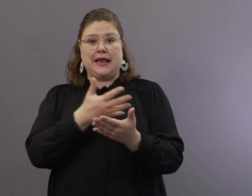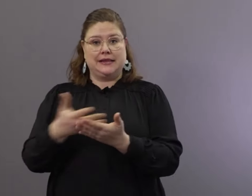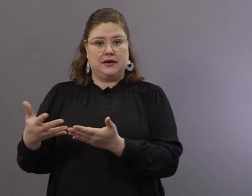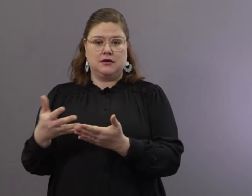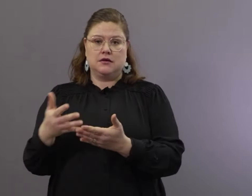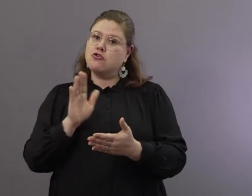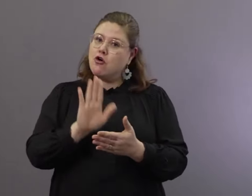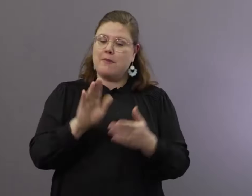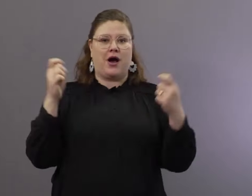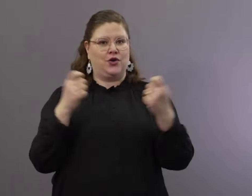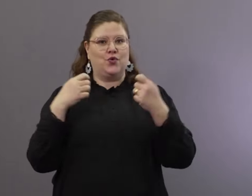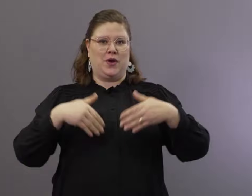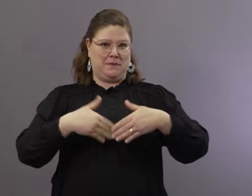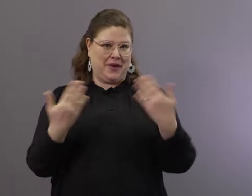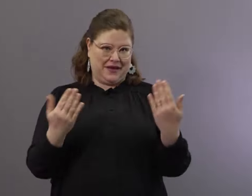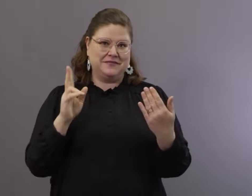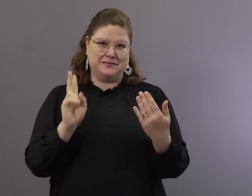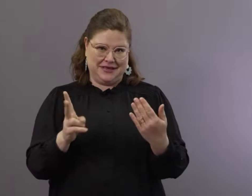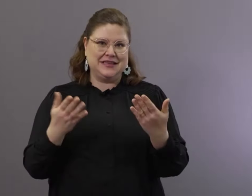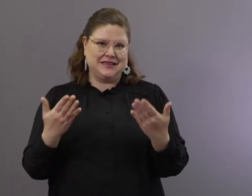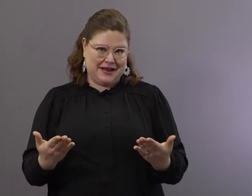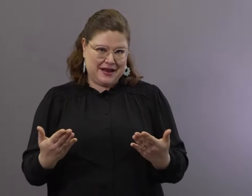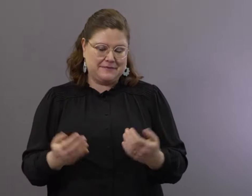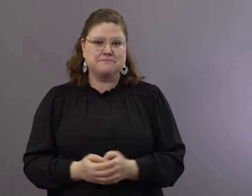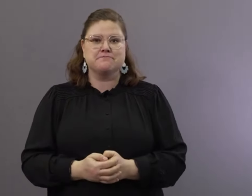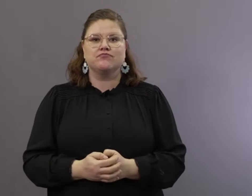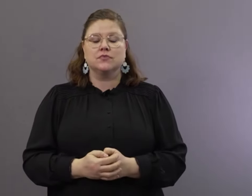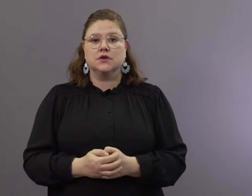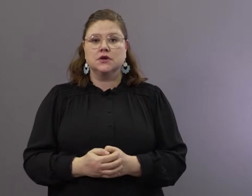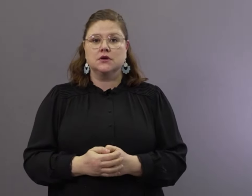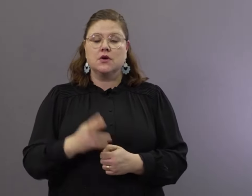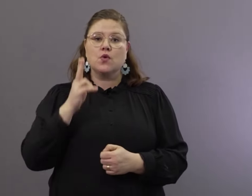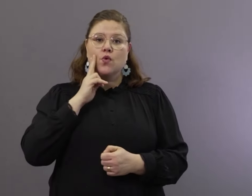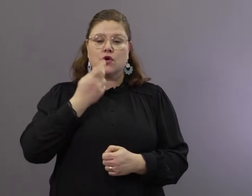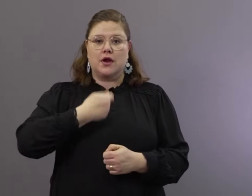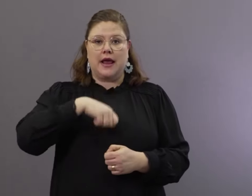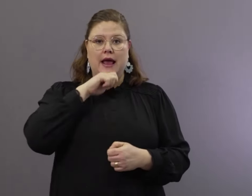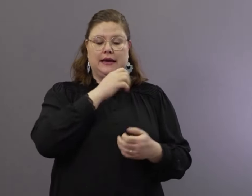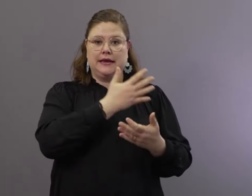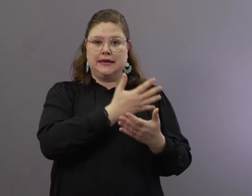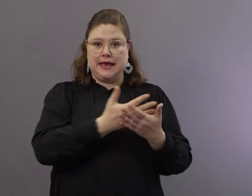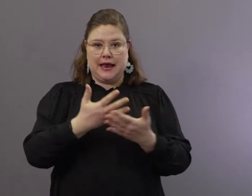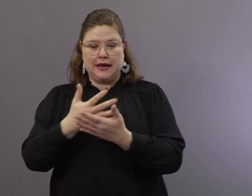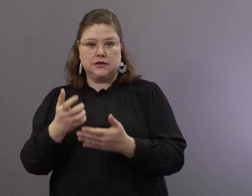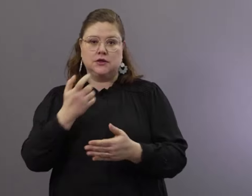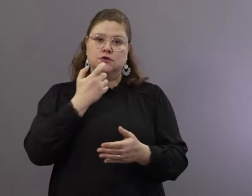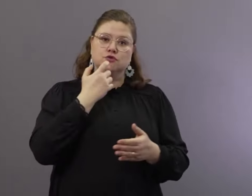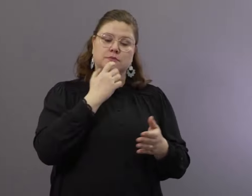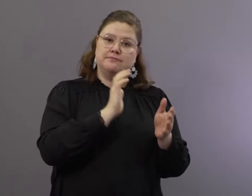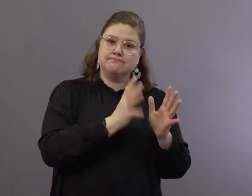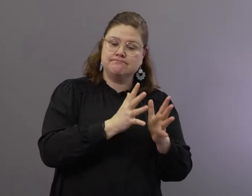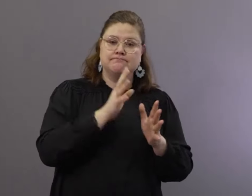omaa juhlapäivää. Päivä on Suomen kuurojen äidinkielten suomalaisen ja suomen